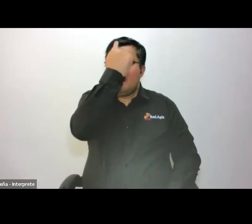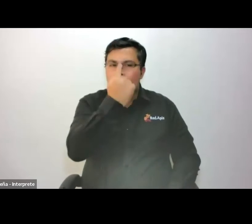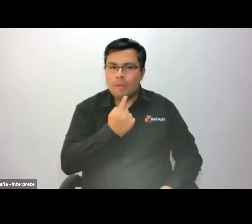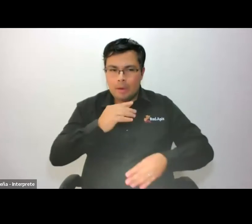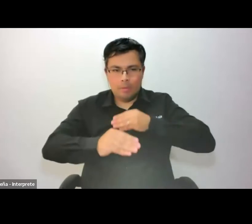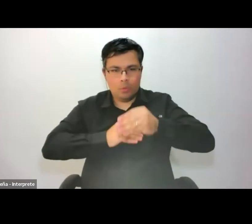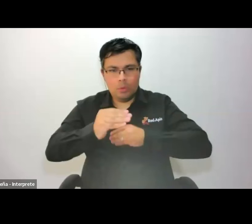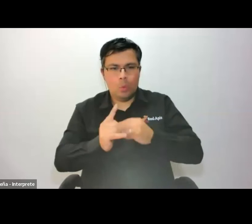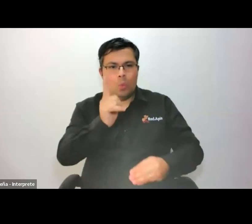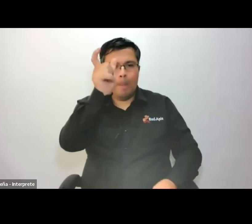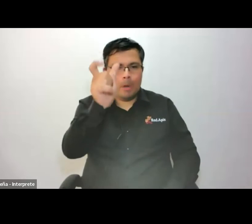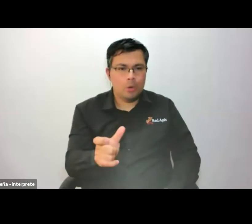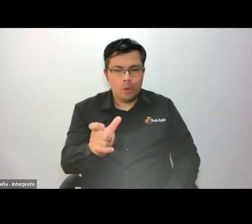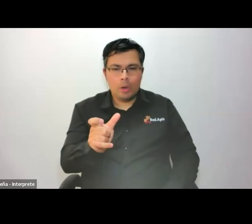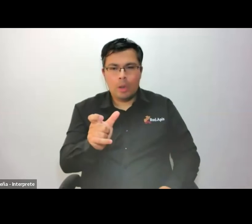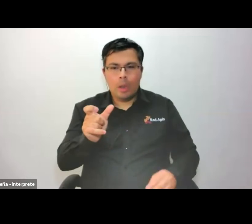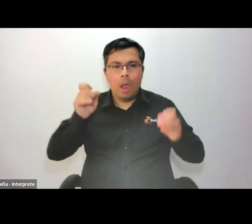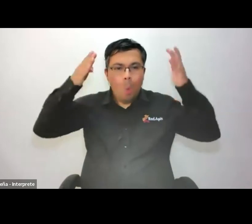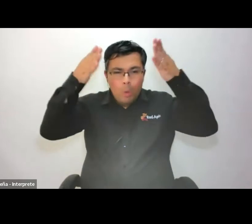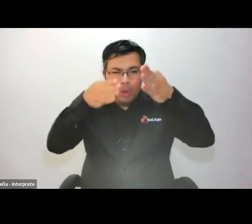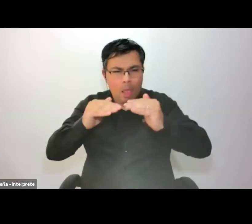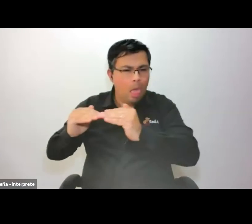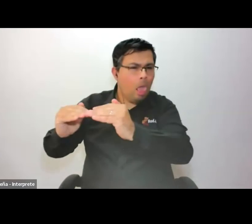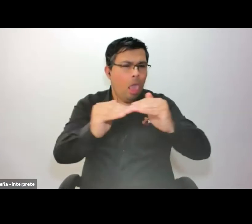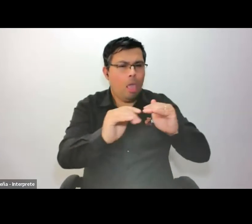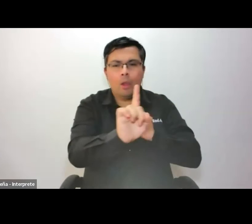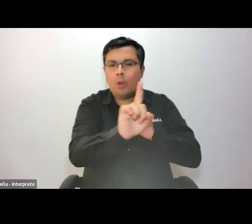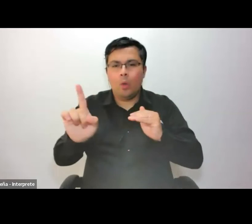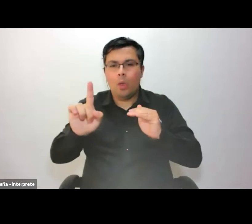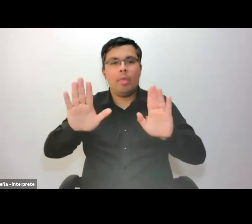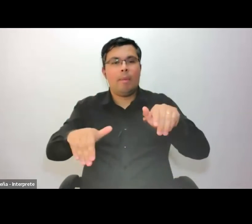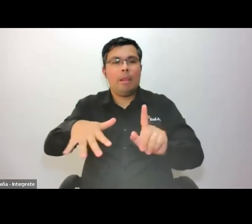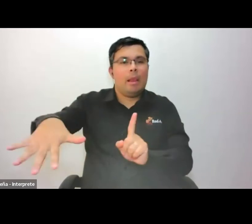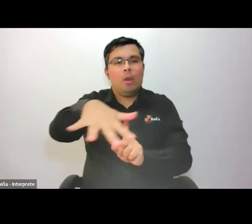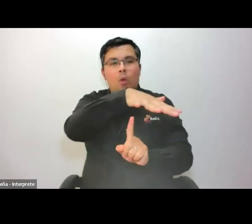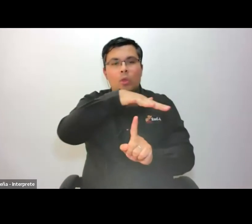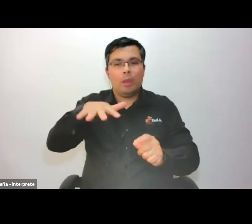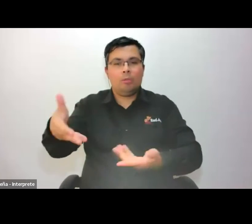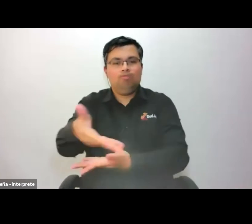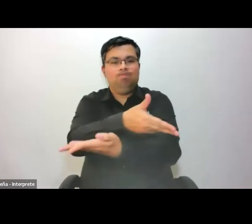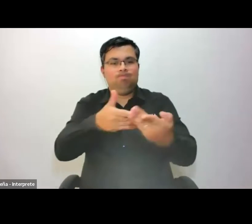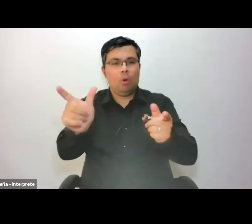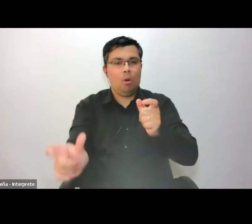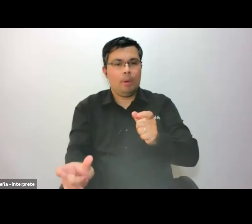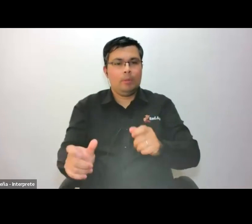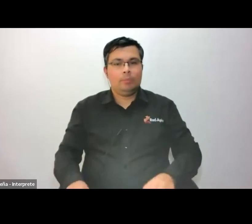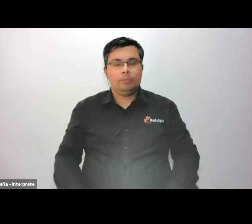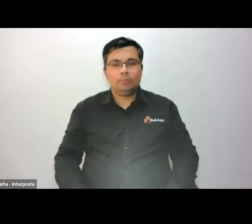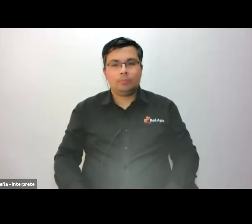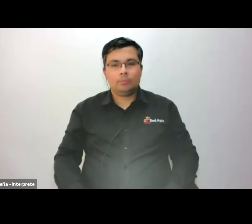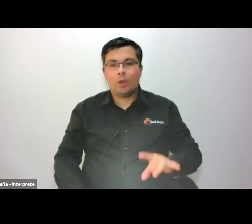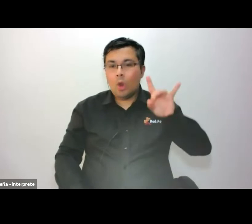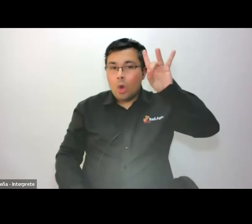autista, depende del contexto en interacción con la persona. Lo que sabemos, lo que está en